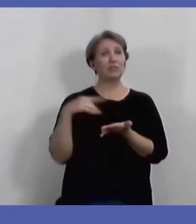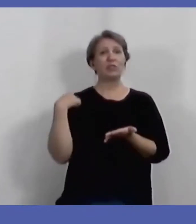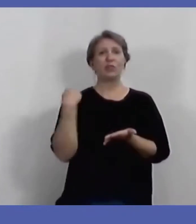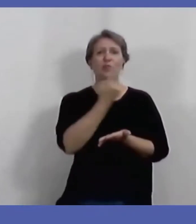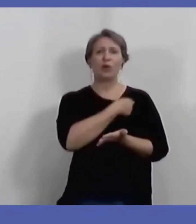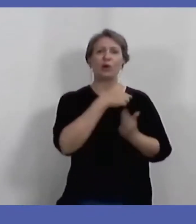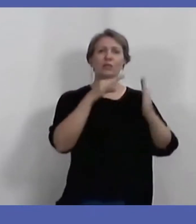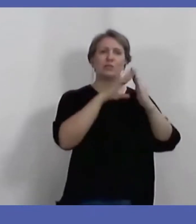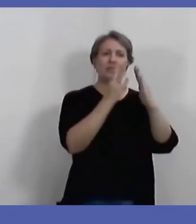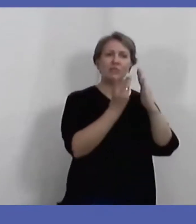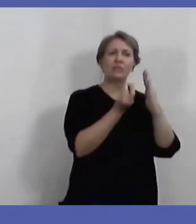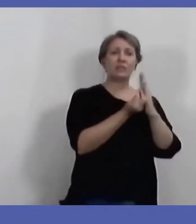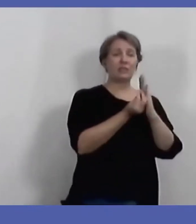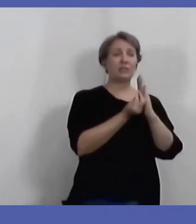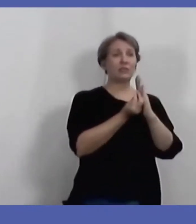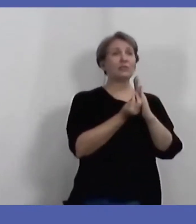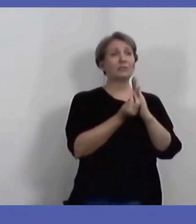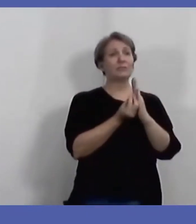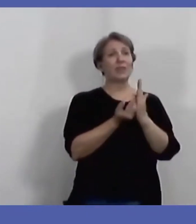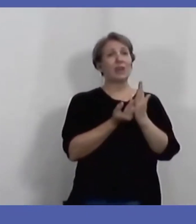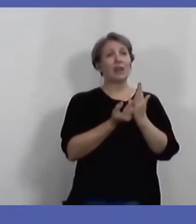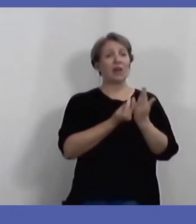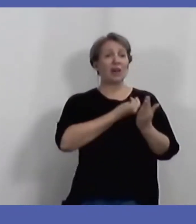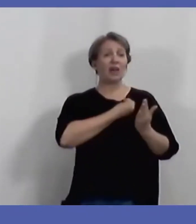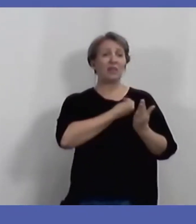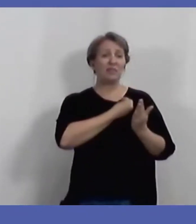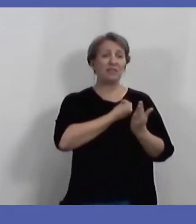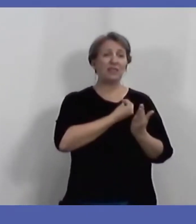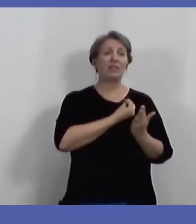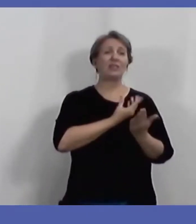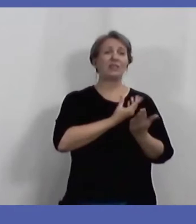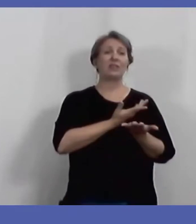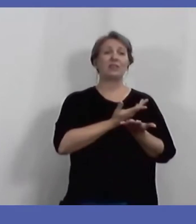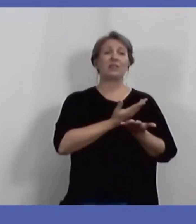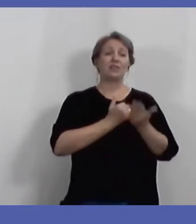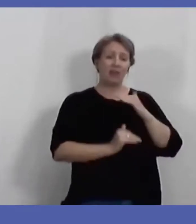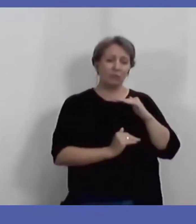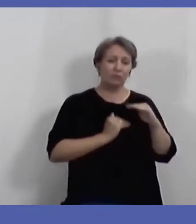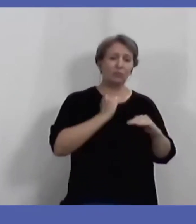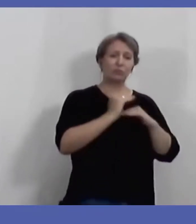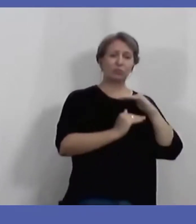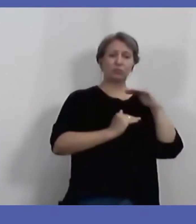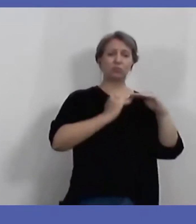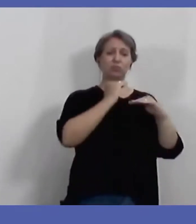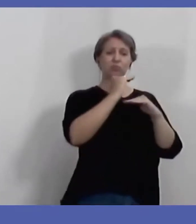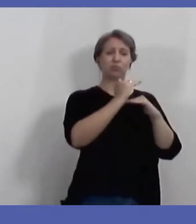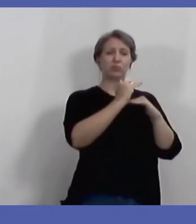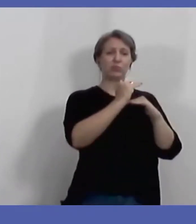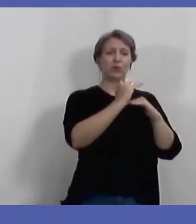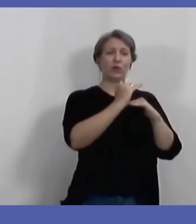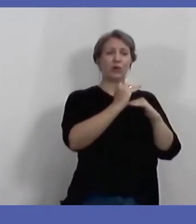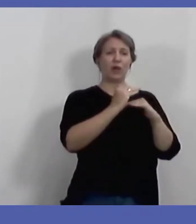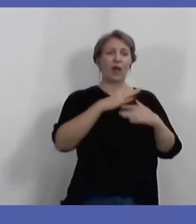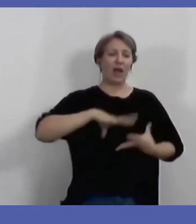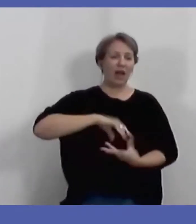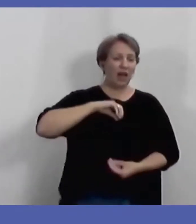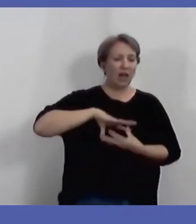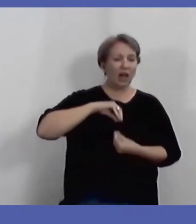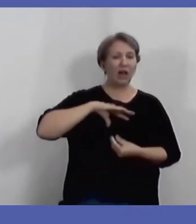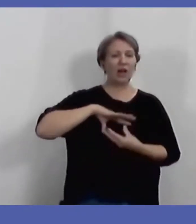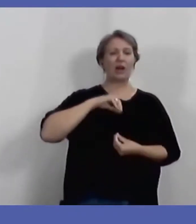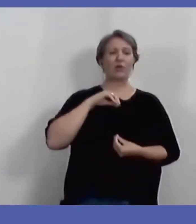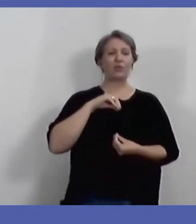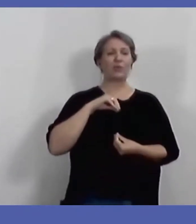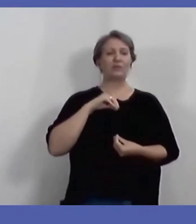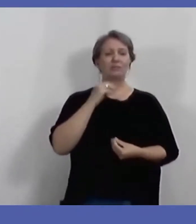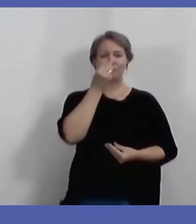crescer em vida. Não é negar a sua vida da alma, tirar todas aquelas coisas que o Pedro mencionou ontem,